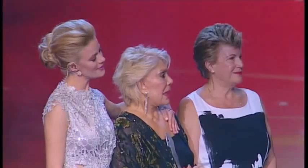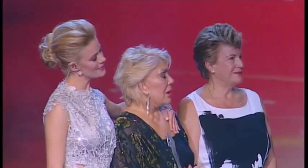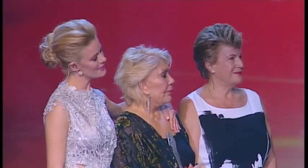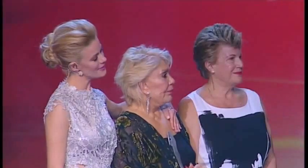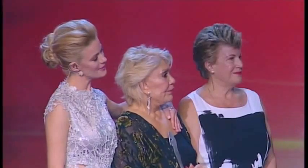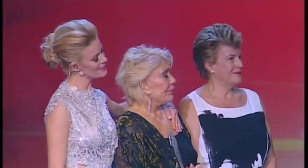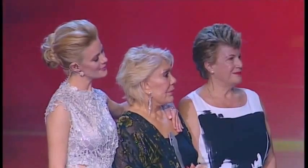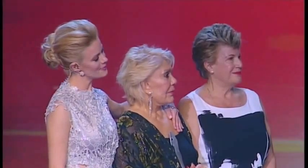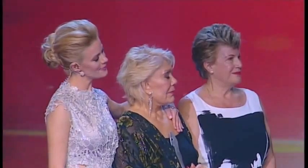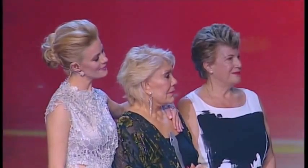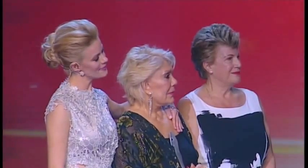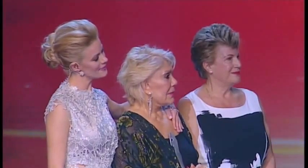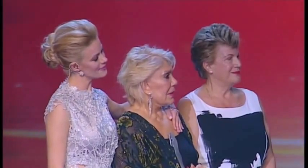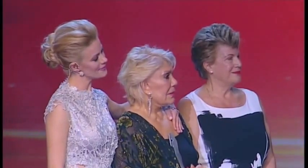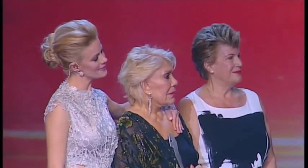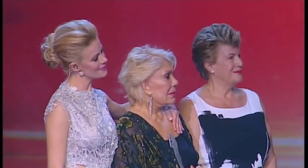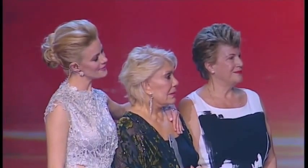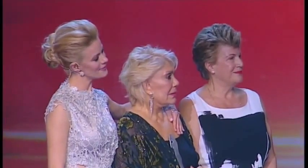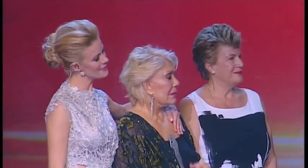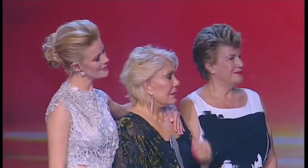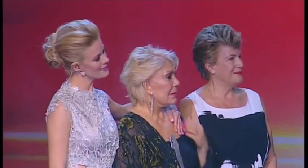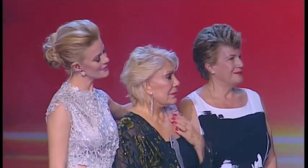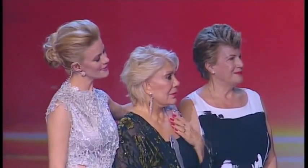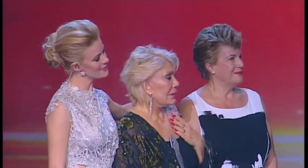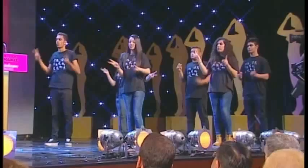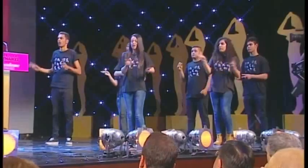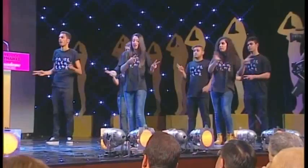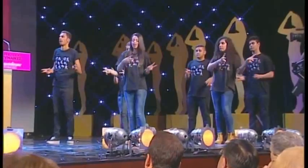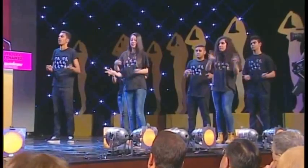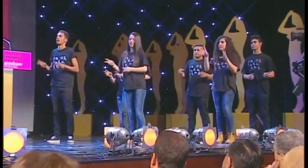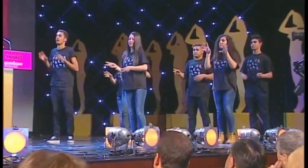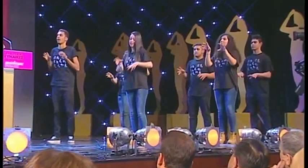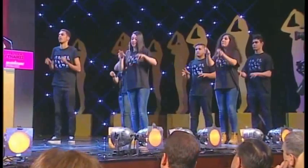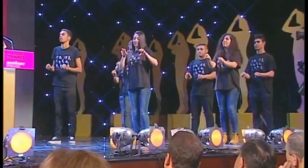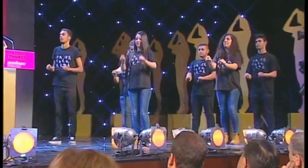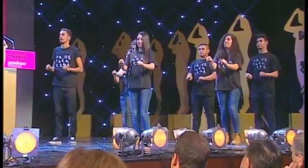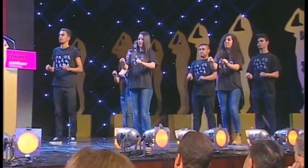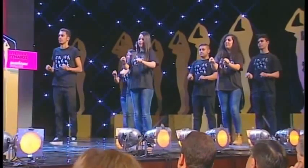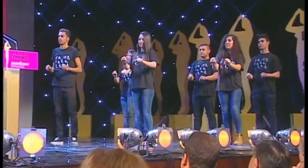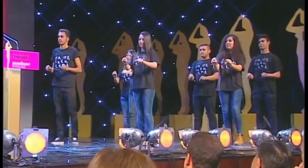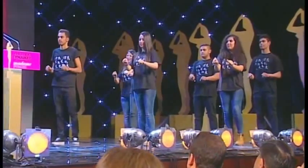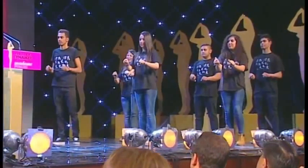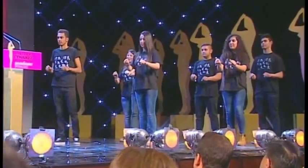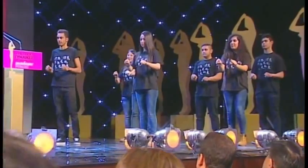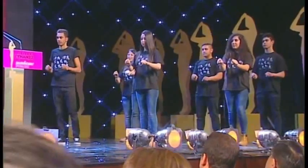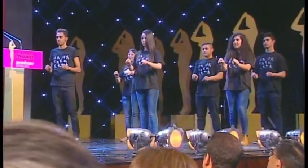Τα όνειρα με μάθα να ξυπνάω και ο αέρας να κρατάω.